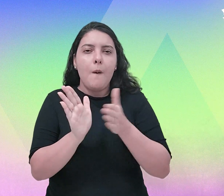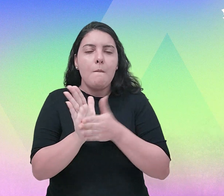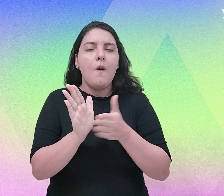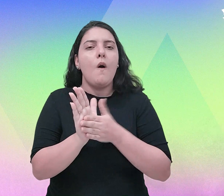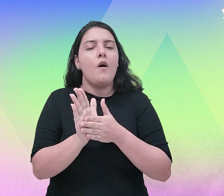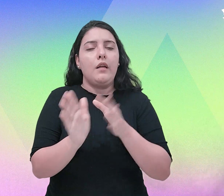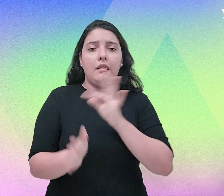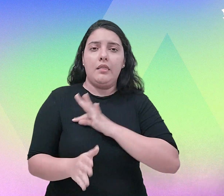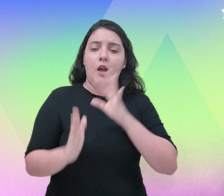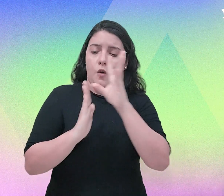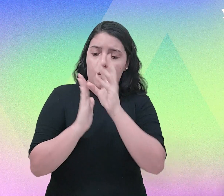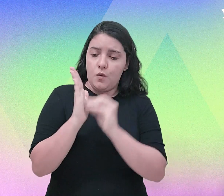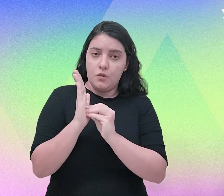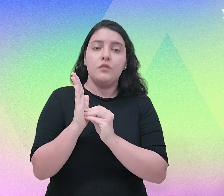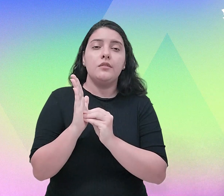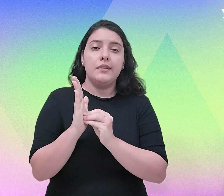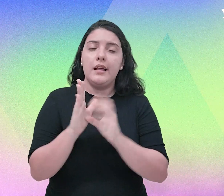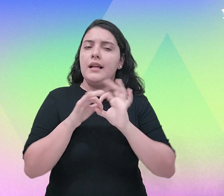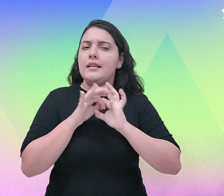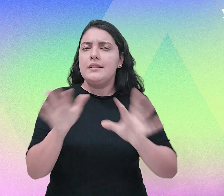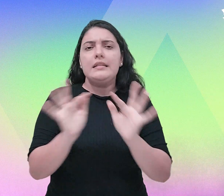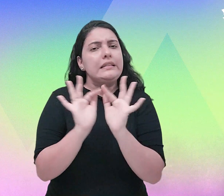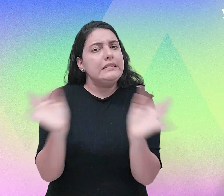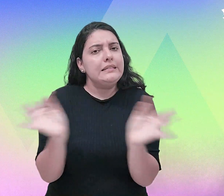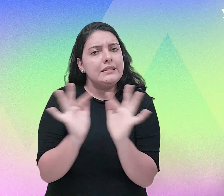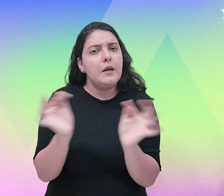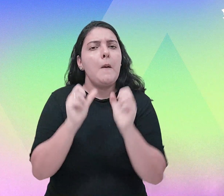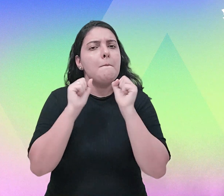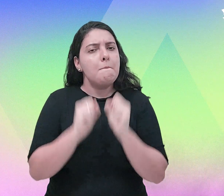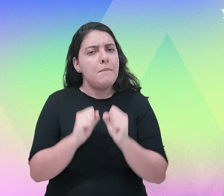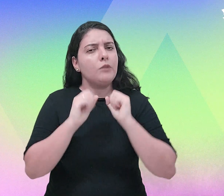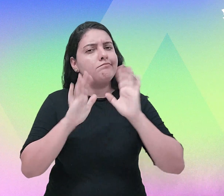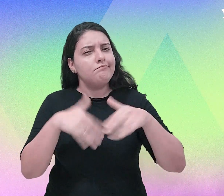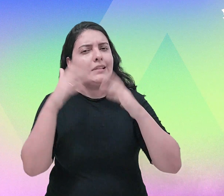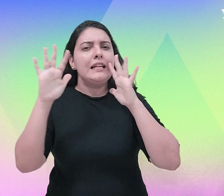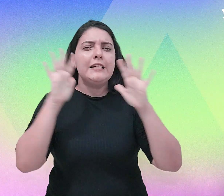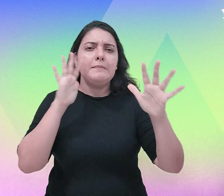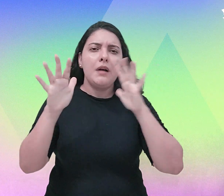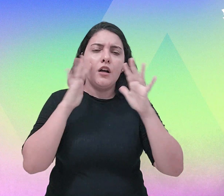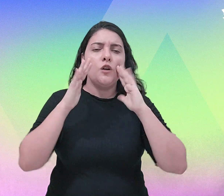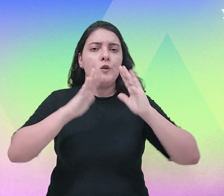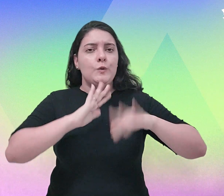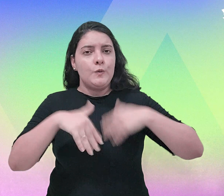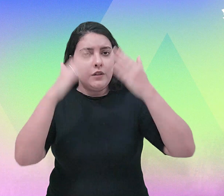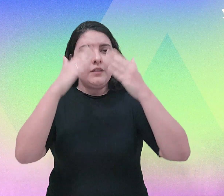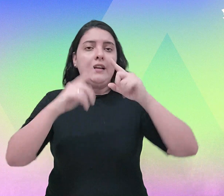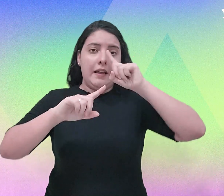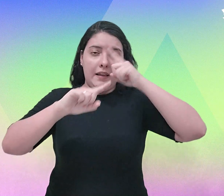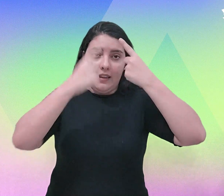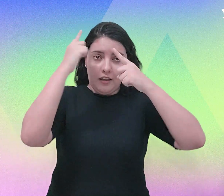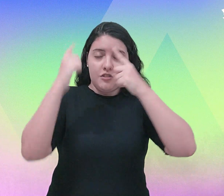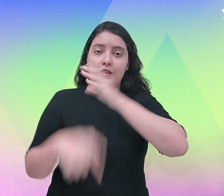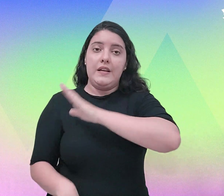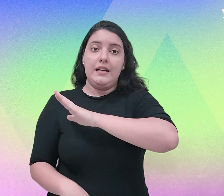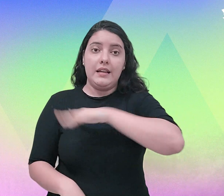abordagem dos conteúdos técnicos de forma simples e que potencializa a imaginação e o desenvolvimento criativo das Crianças